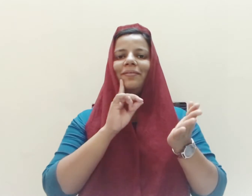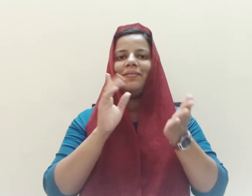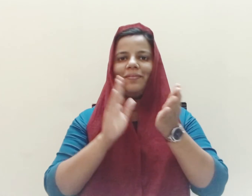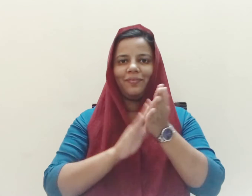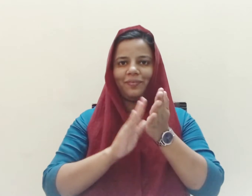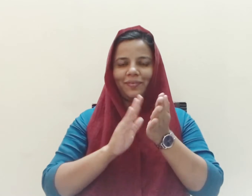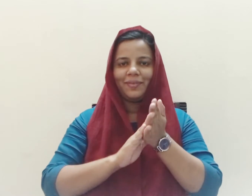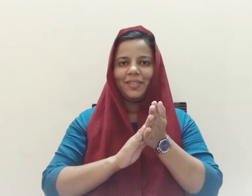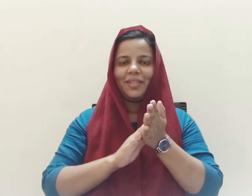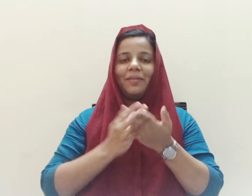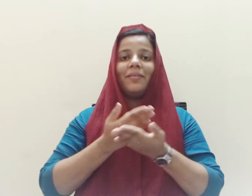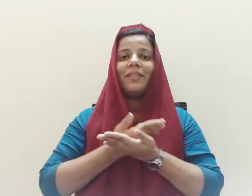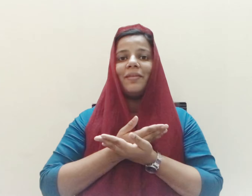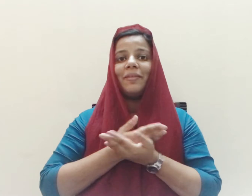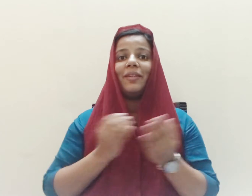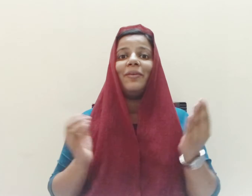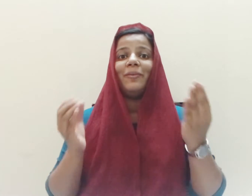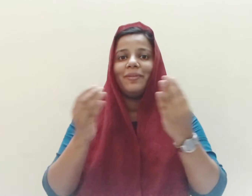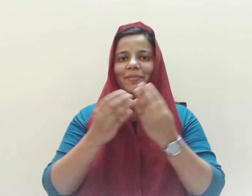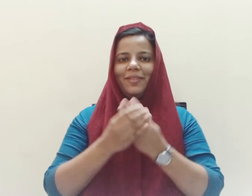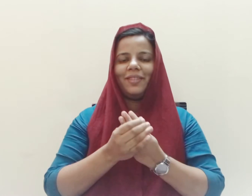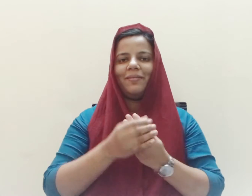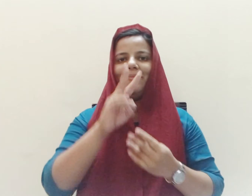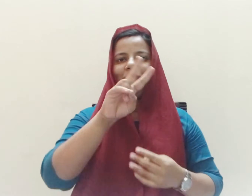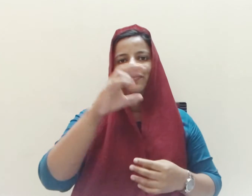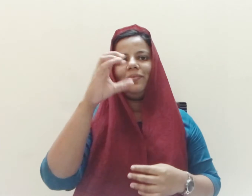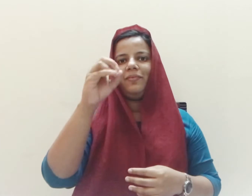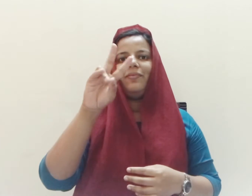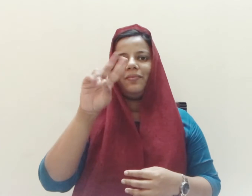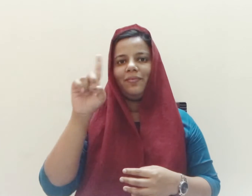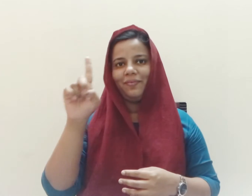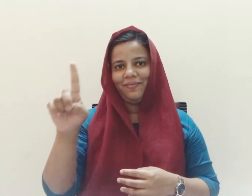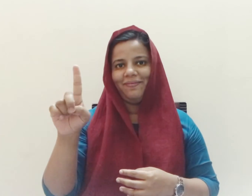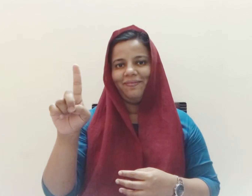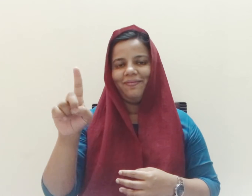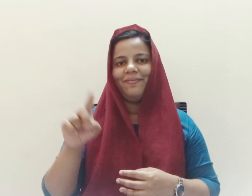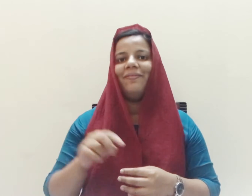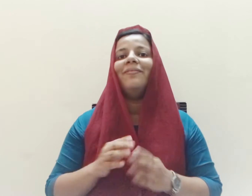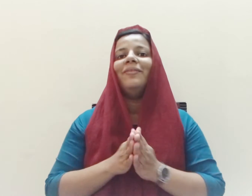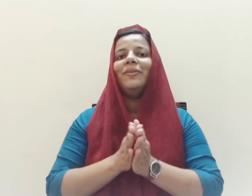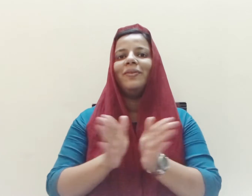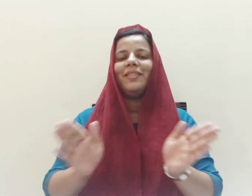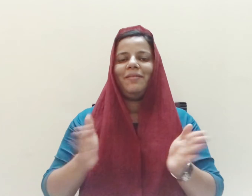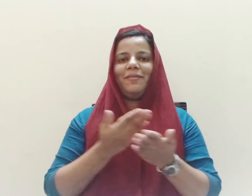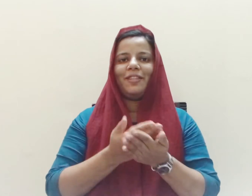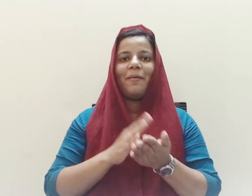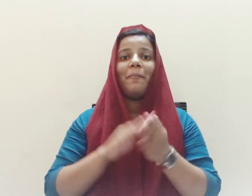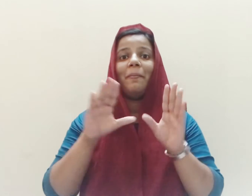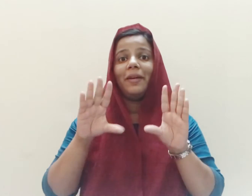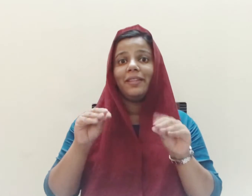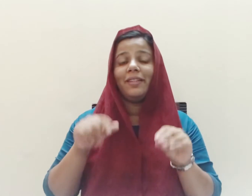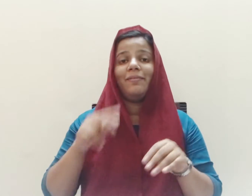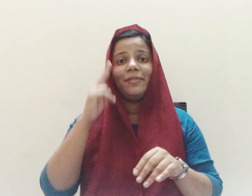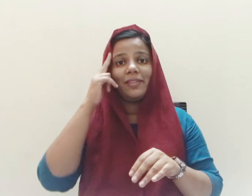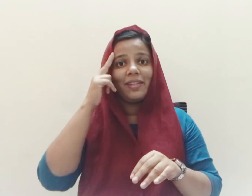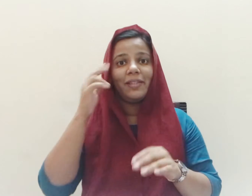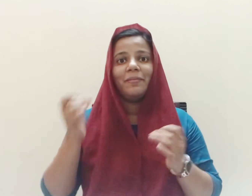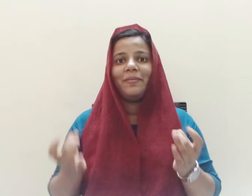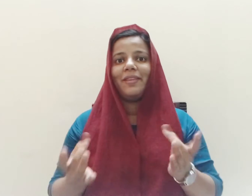പ്രഭാതത്തിൽ വാഴ്ത്തപ്പെടുമാറാകട്ടെ. പ്രിയപ്പെട്ട ദൈവമക്കളെ, നമുക്ക് ഒരുമിച്ച് 2021 ജൂലൈ മാസം 10-ാം തീയതി ശനിയാഴ്ച പ്രഭാതത്തിൽ